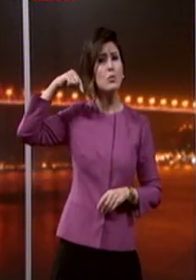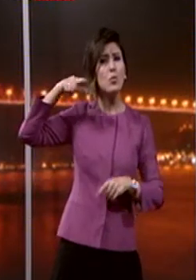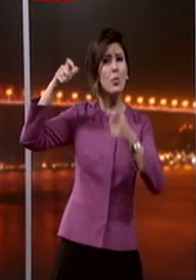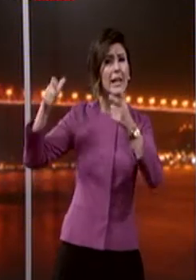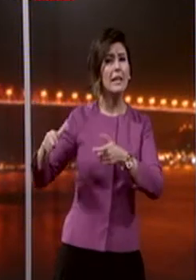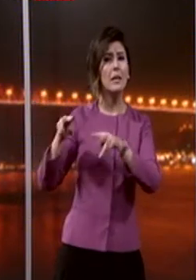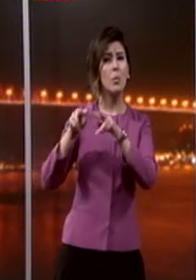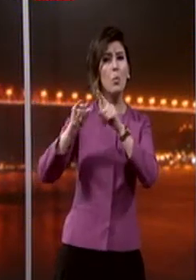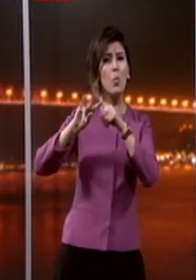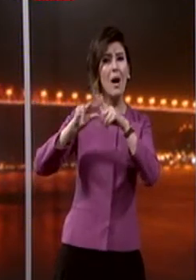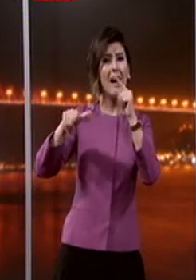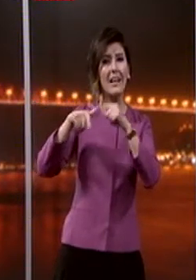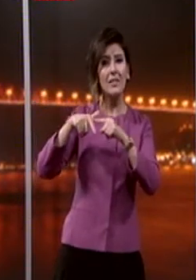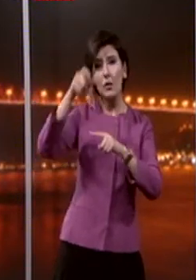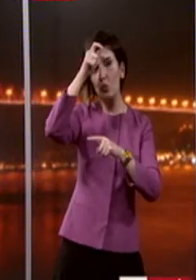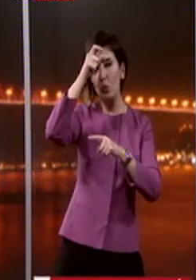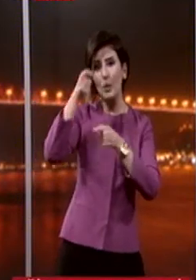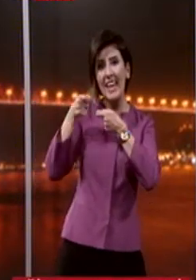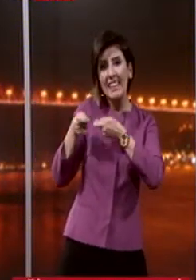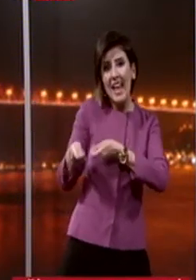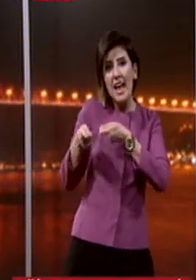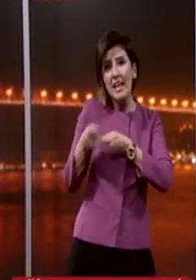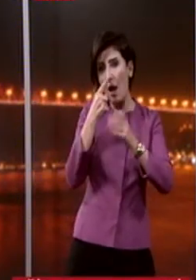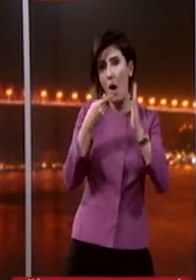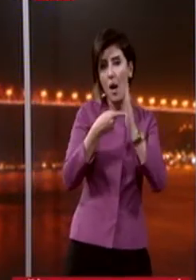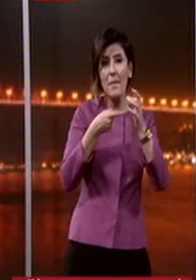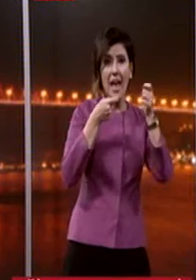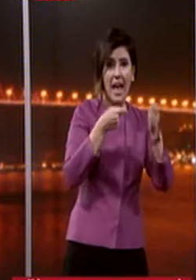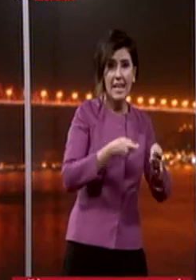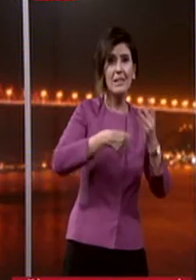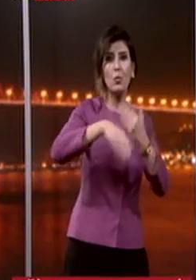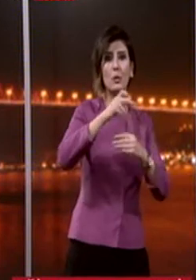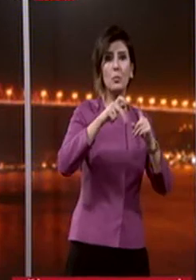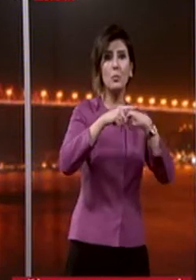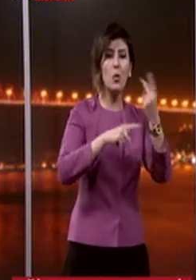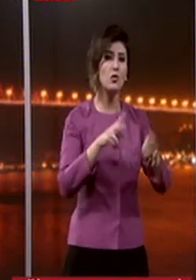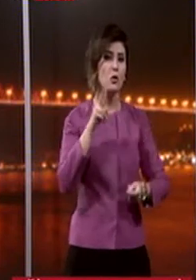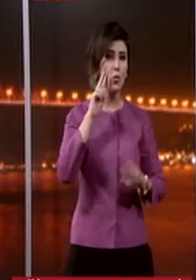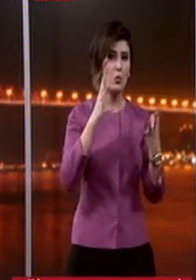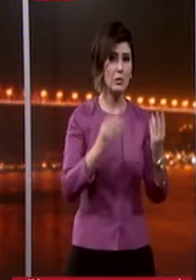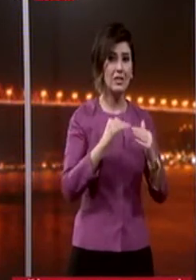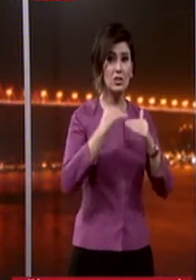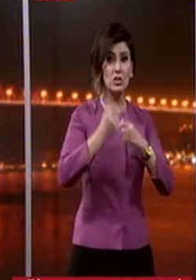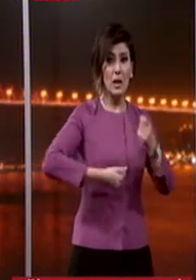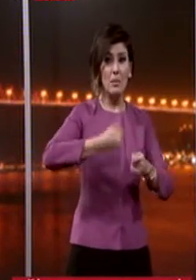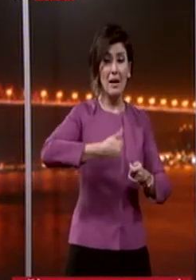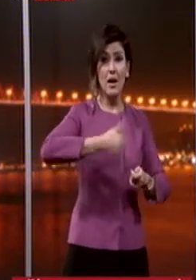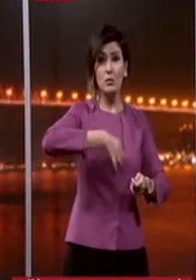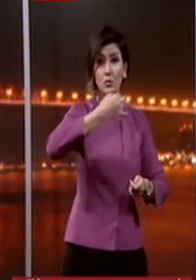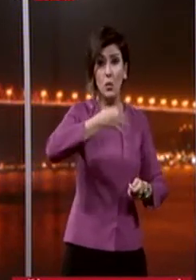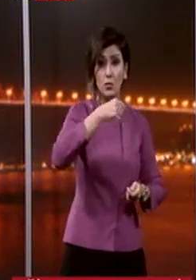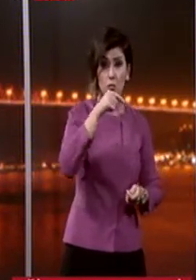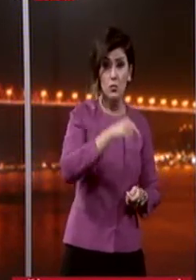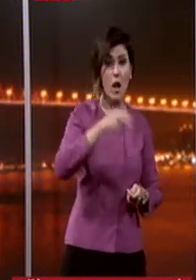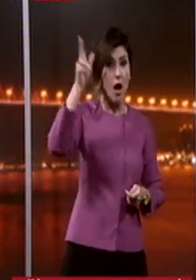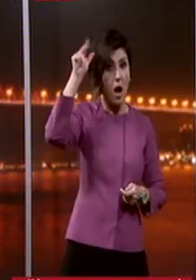Suriye'deki muhalifleri Türkiye'de eğitmeyi amaçlayan Eğit Donat projesinde artık sona gelindi. Dışişleri Bakanlığı Sözcüsü Tanju